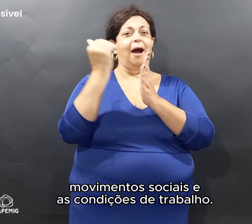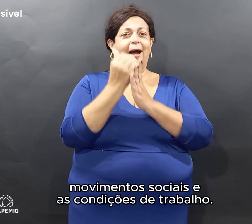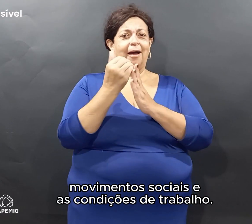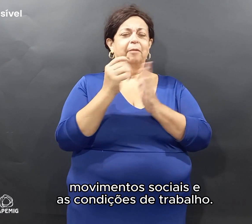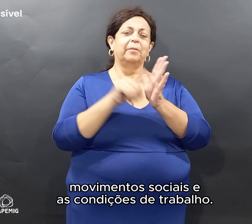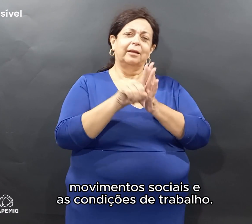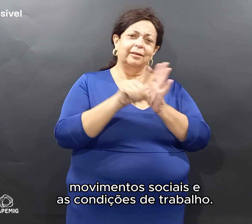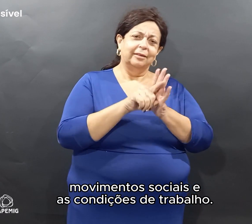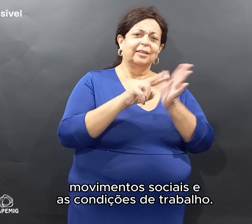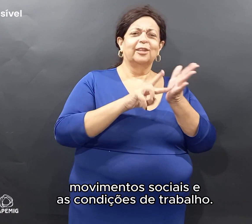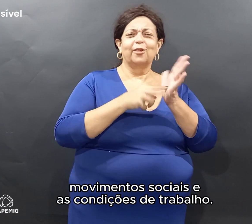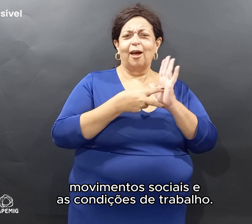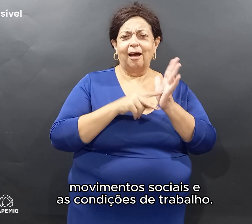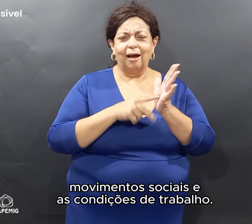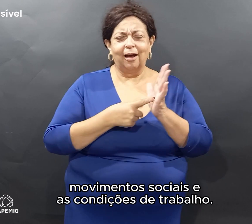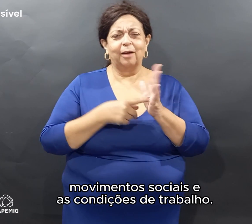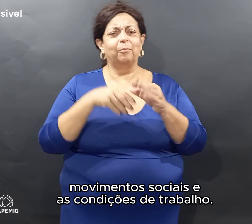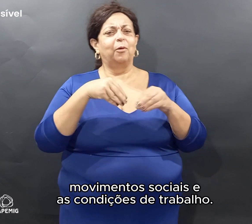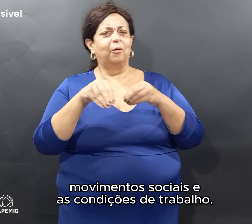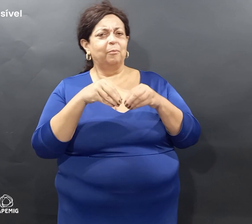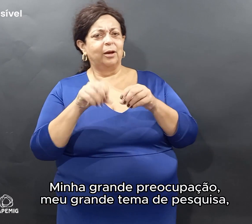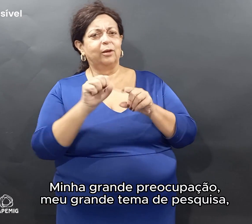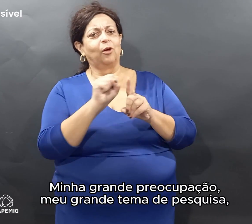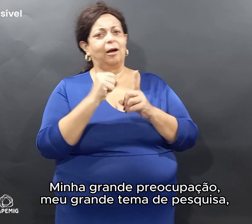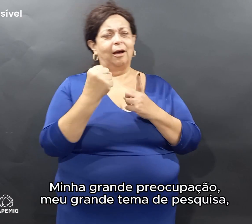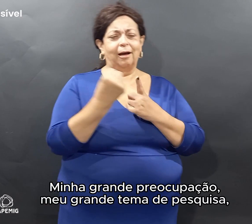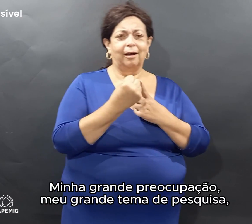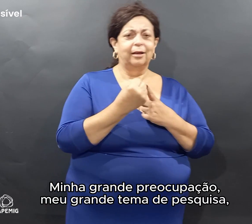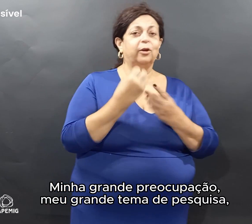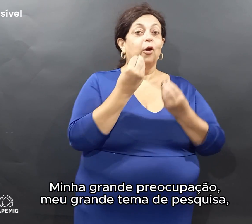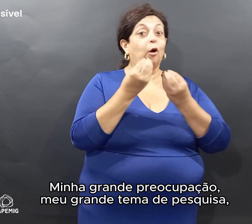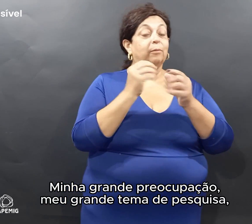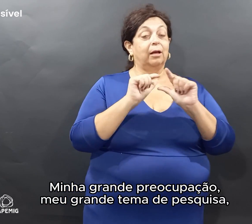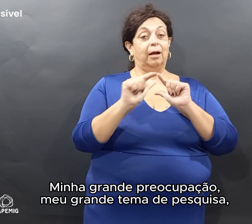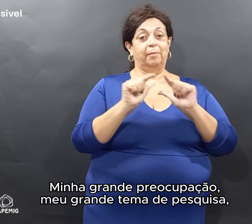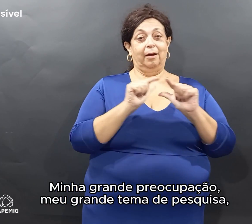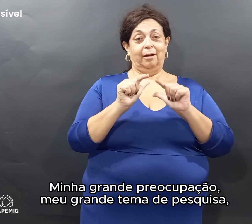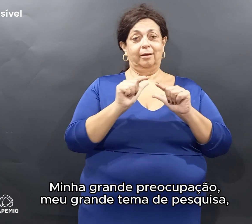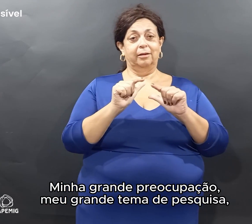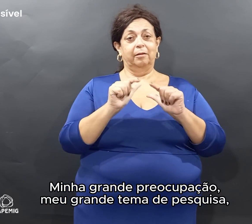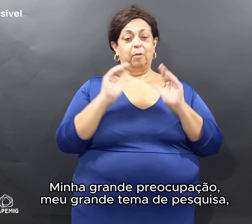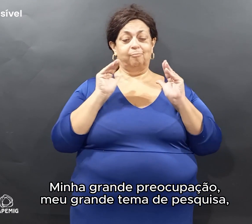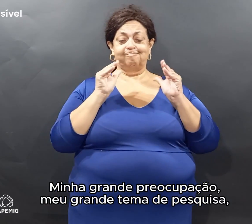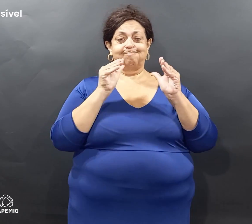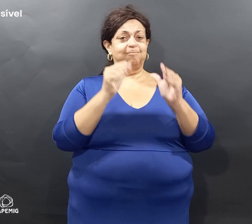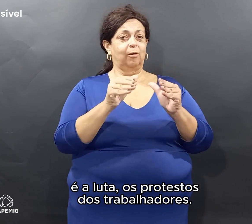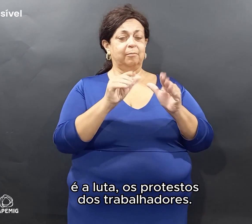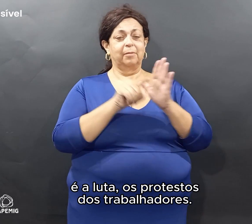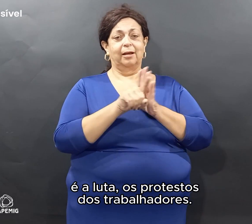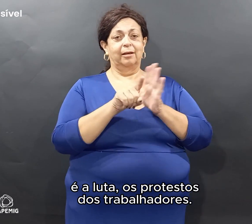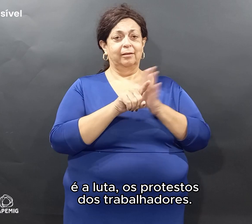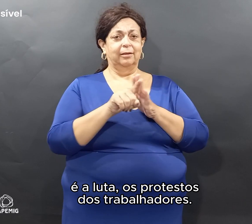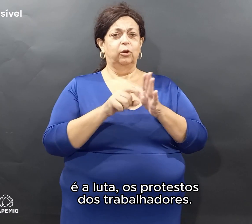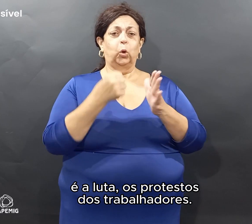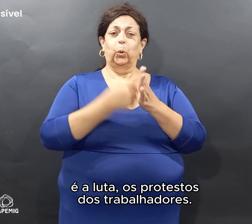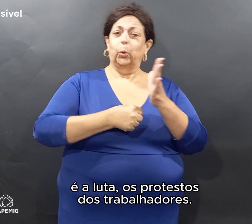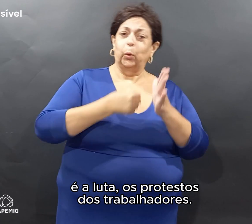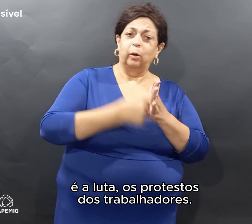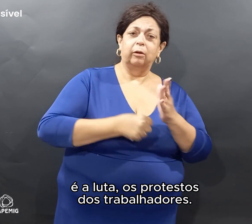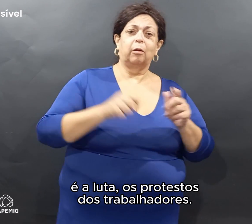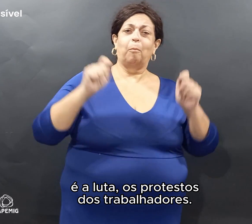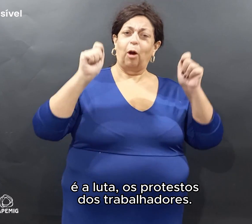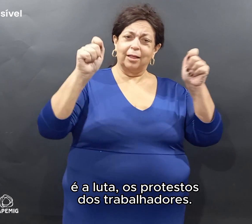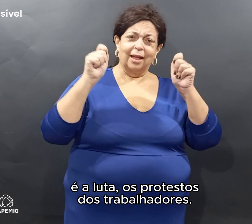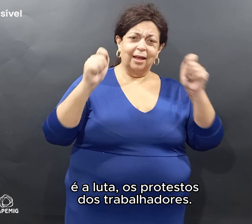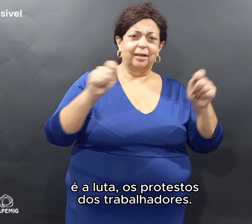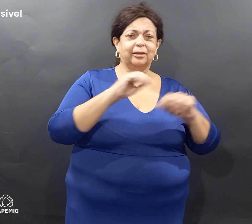movimentos sociais e as condições de trabalho. Minha grande preocupação, meu grande tema de pesquisa é a luta, os protestos